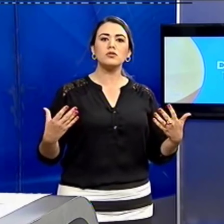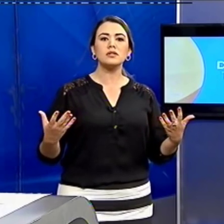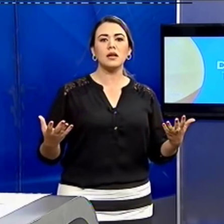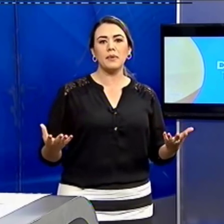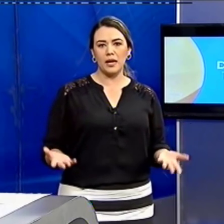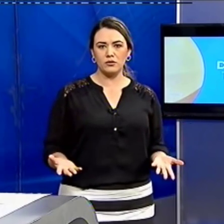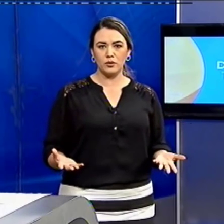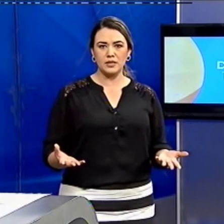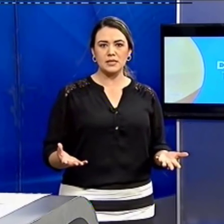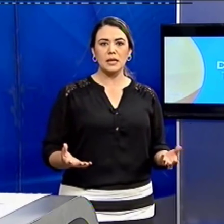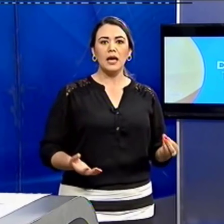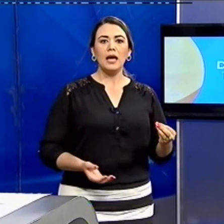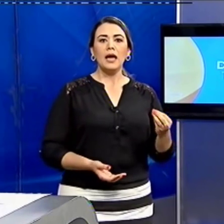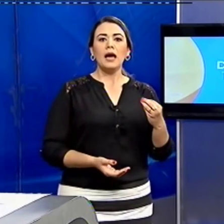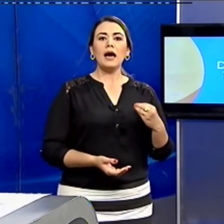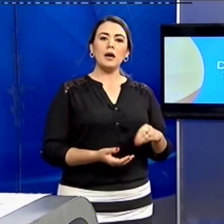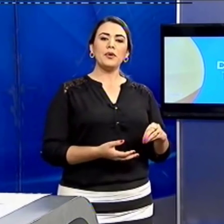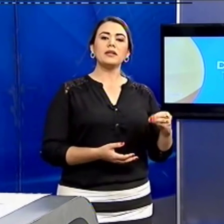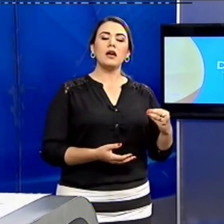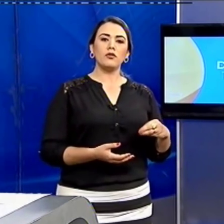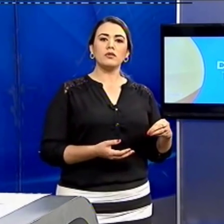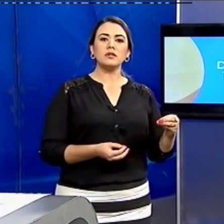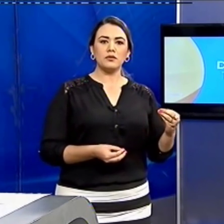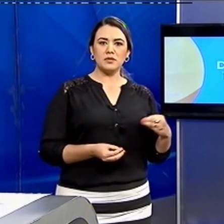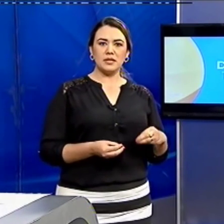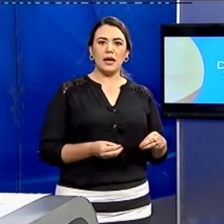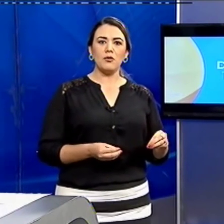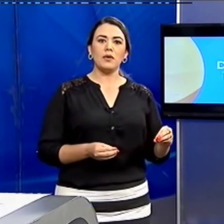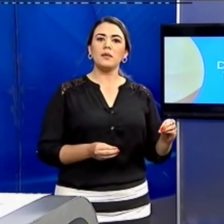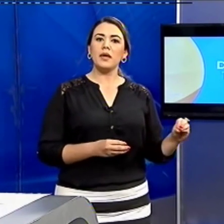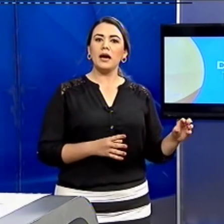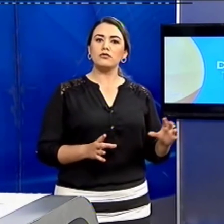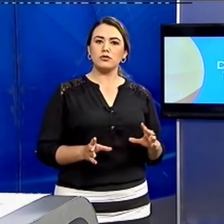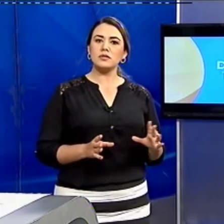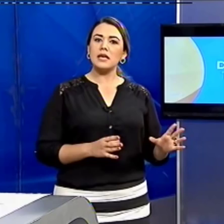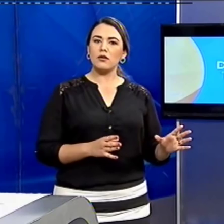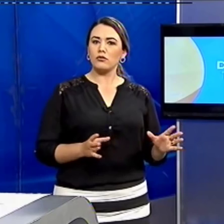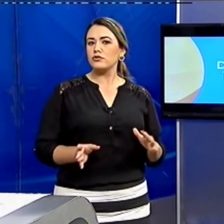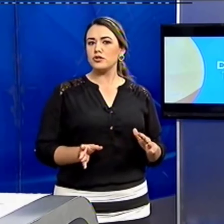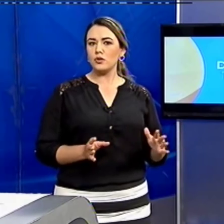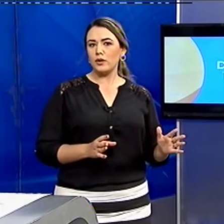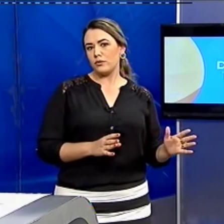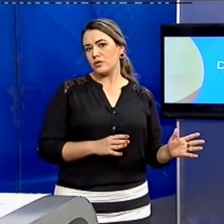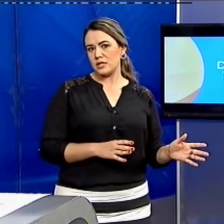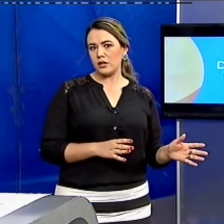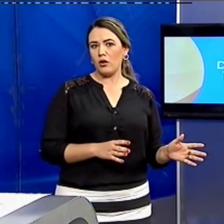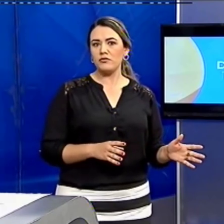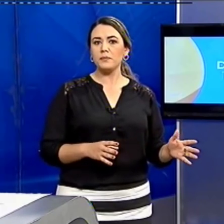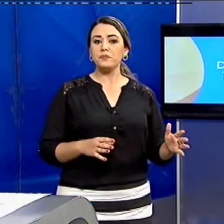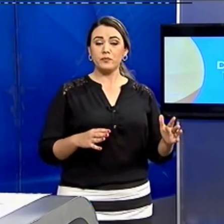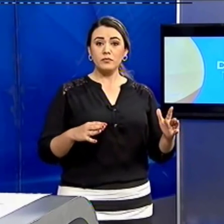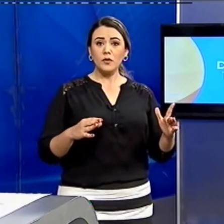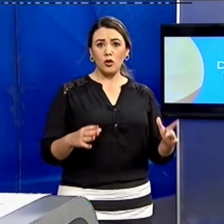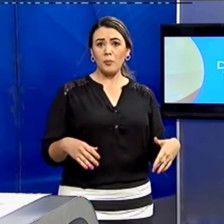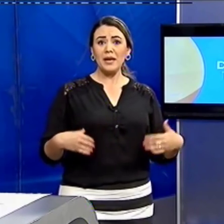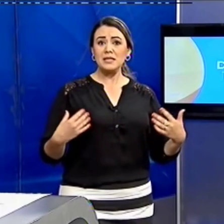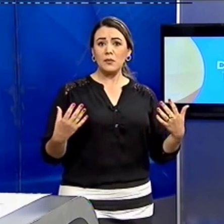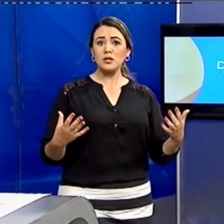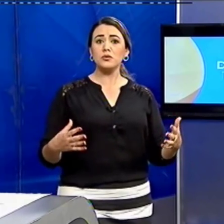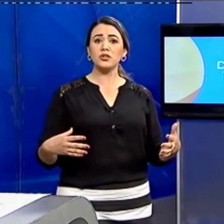dos trabalhadores. A época da Revolução Industrial, em meados do século XVIII, XIX, começam a